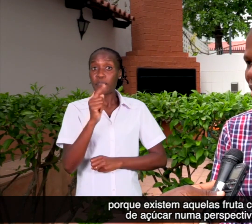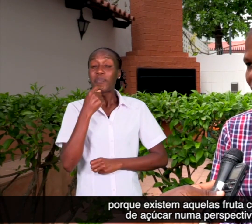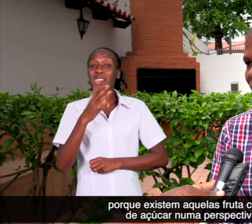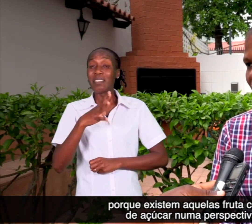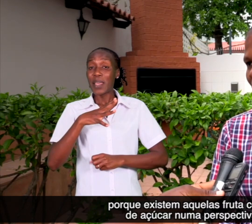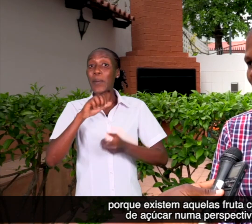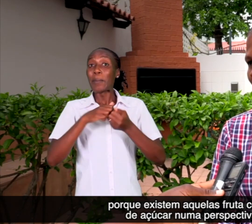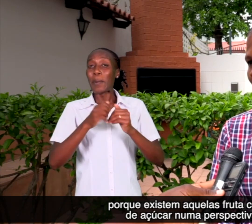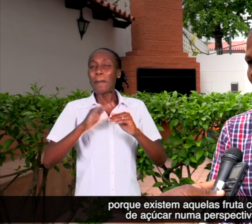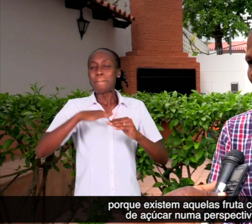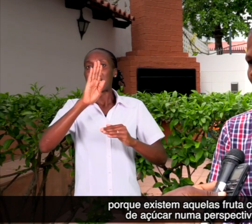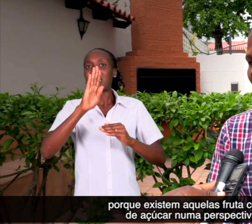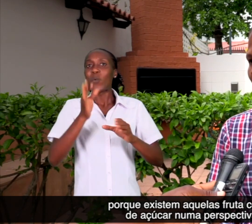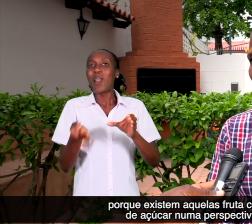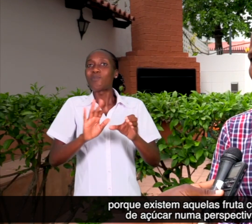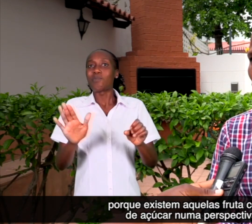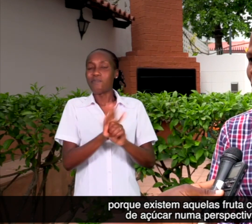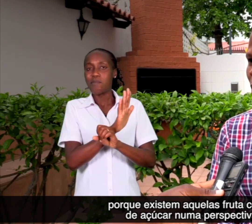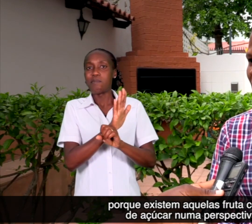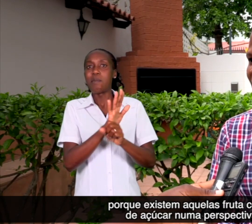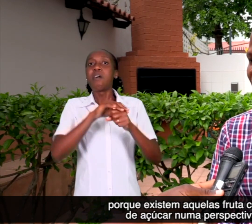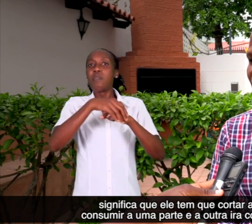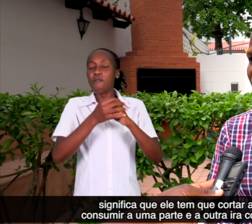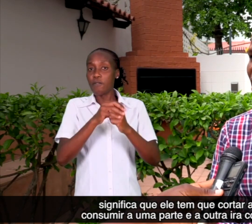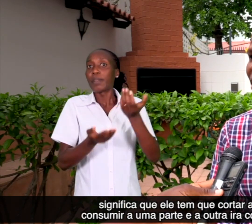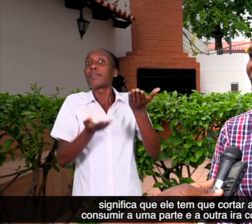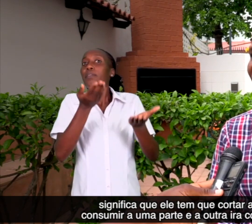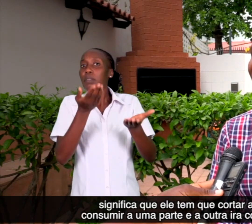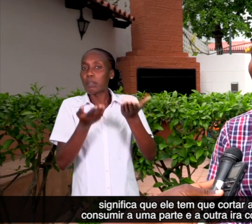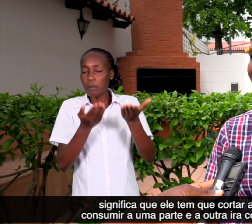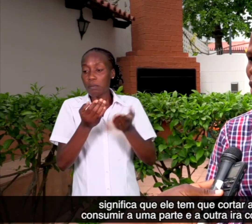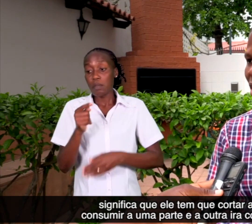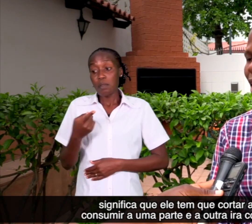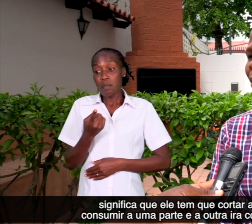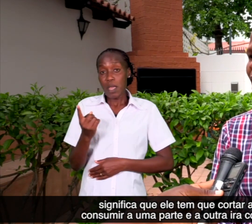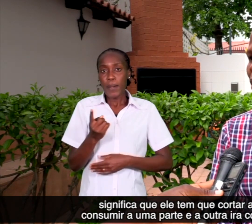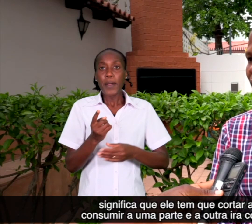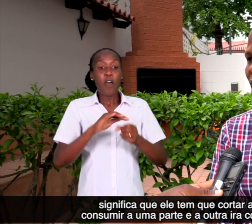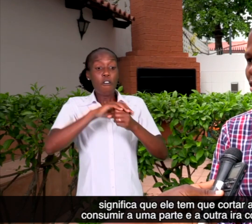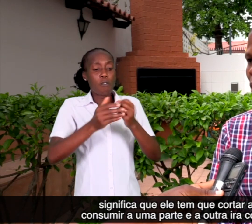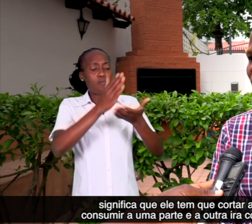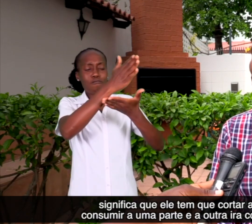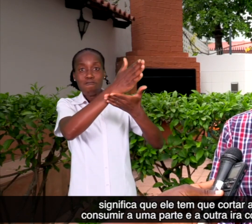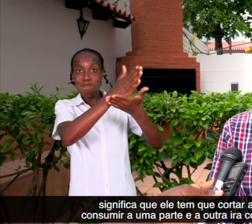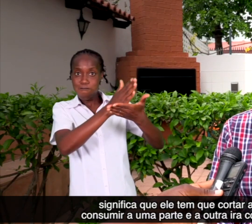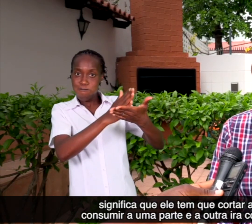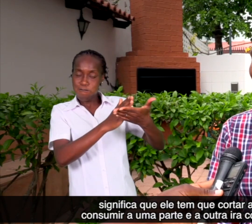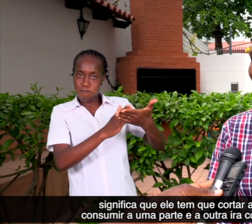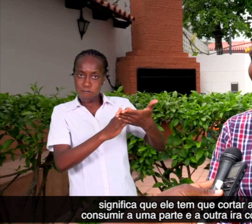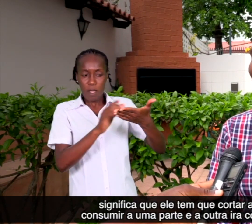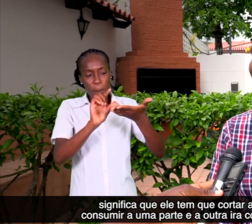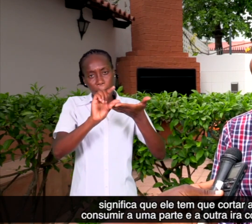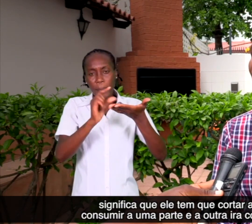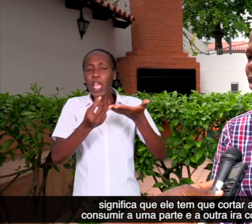alto índice glicêmico, ok? Então, numa perspectiva dessa, significa que ele tem que cortar ao meio a fruta, consumir